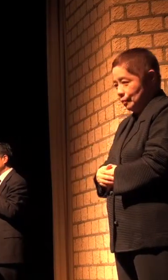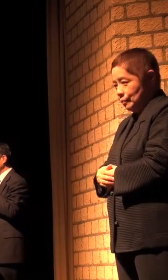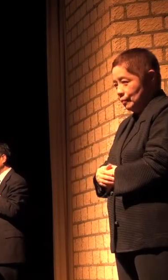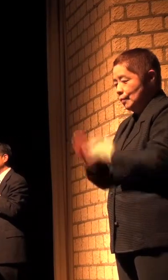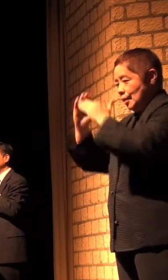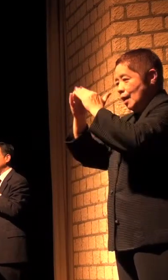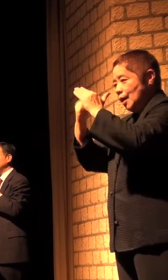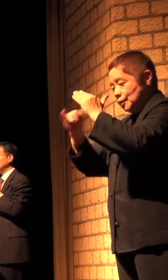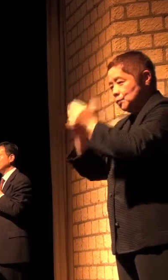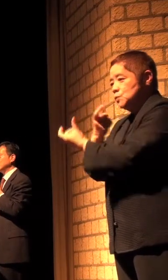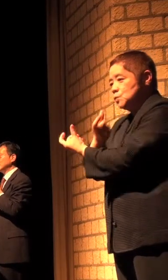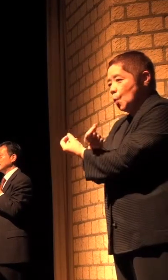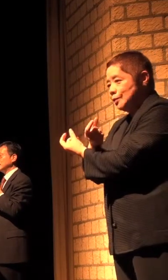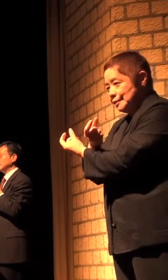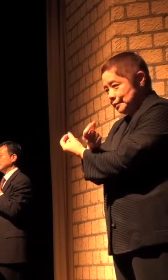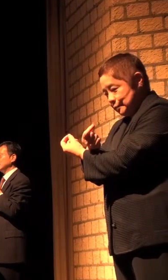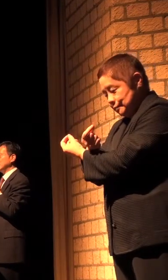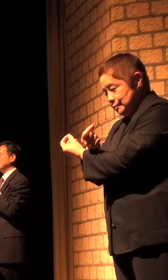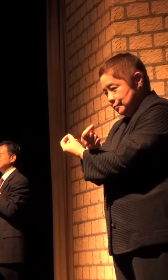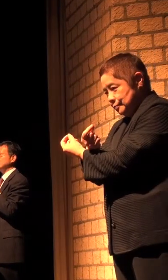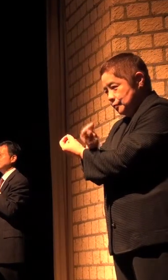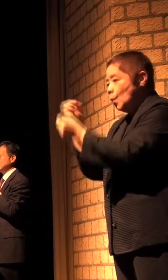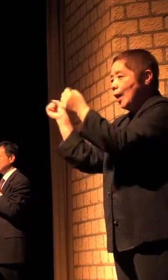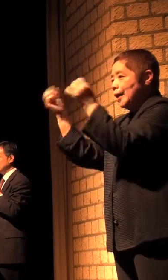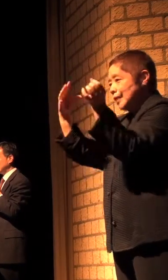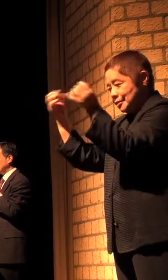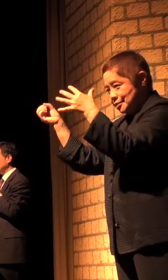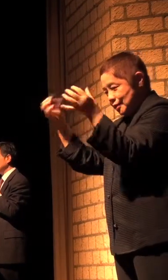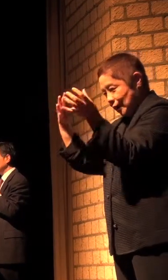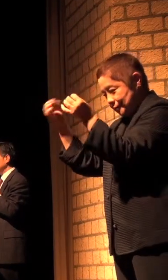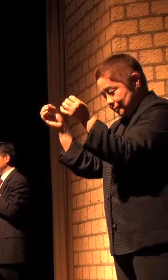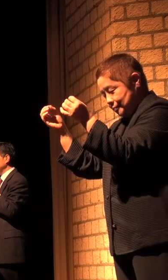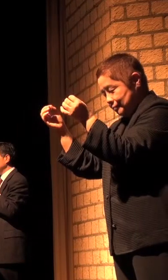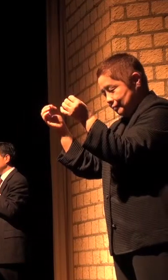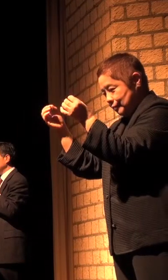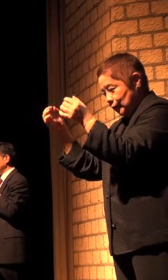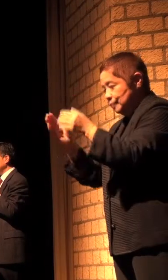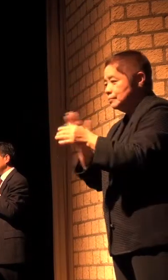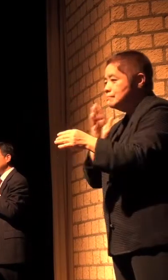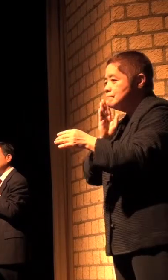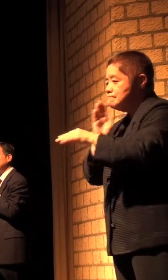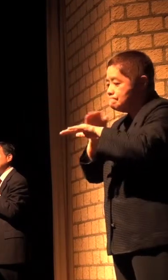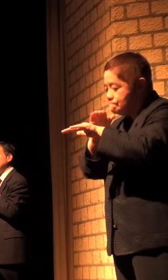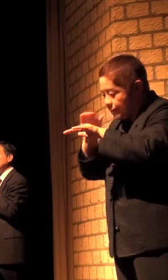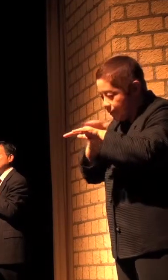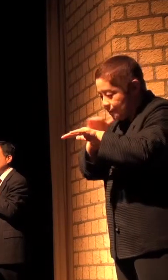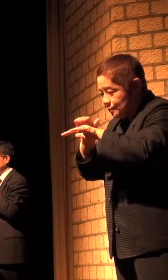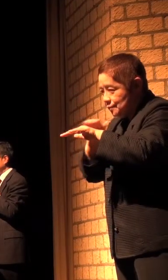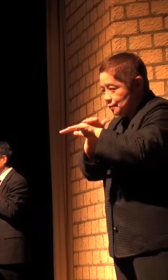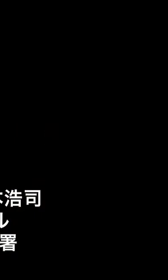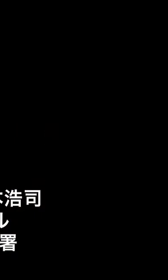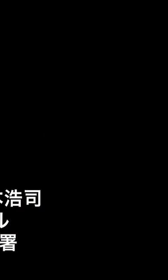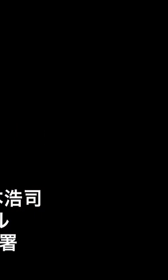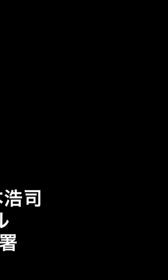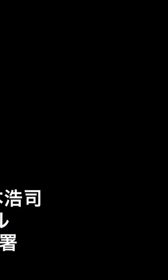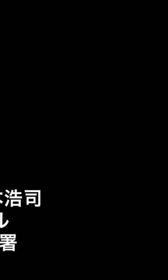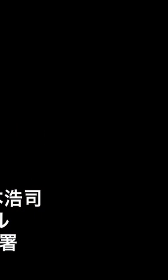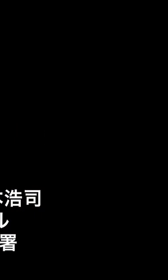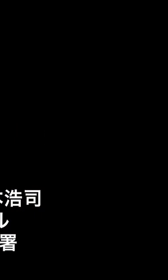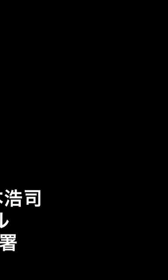害てんでんこ話し合いをしていくってことは非常に極めて大事になると思います。